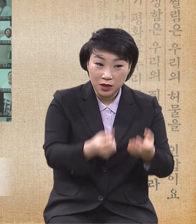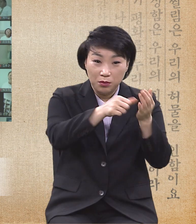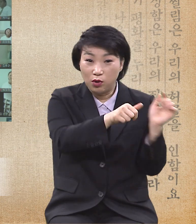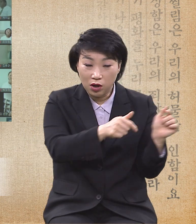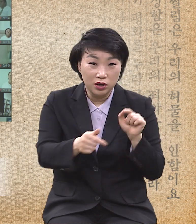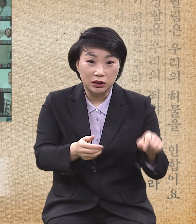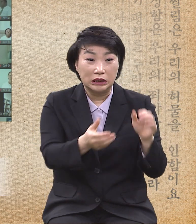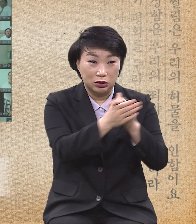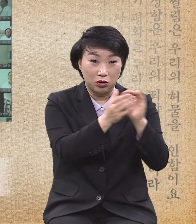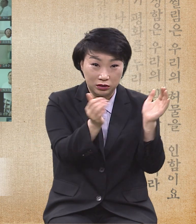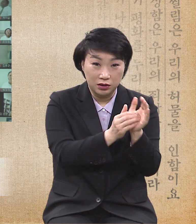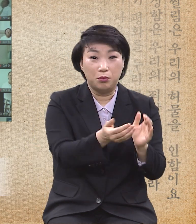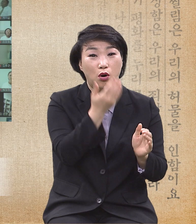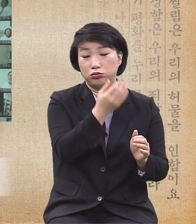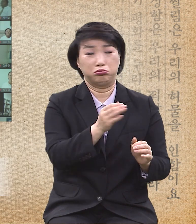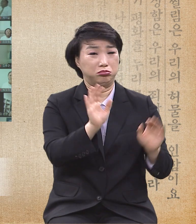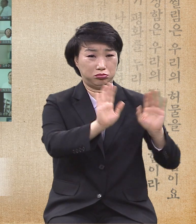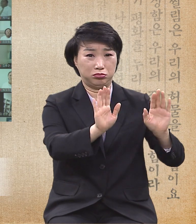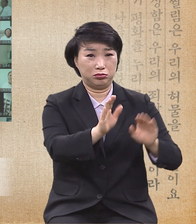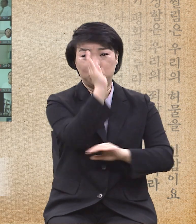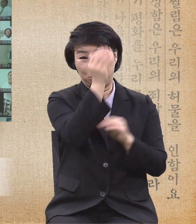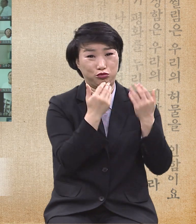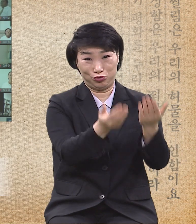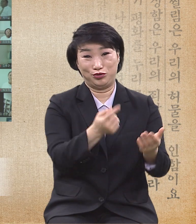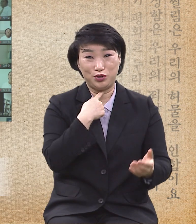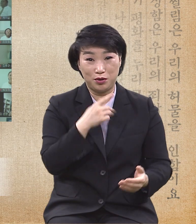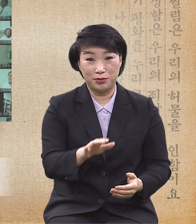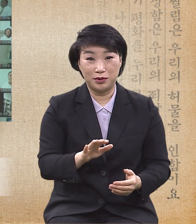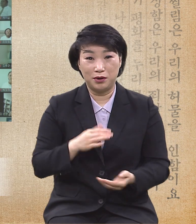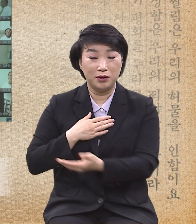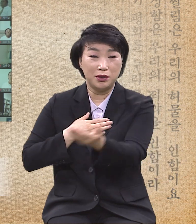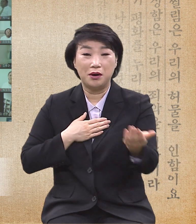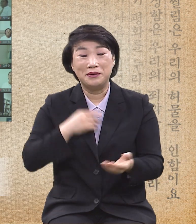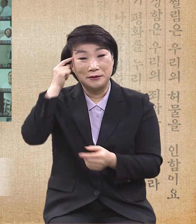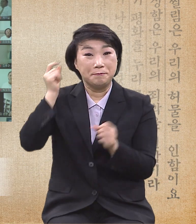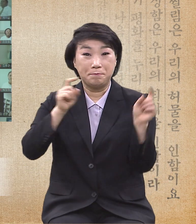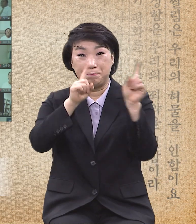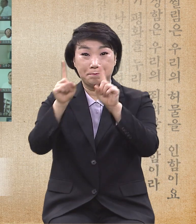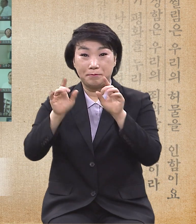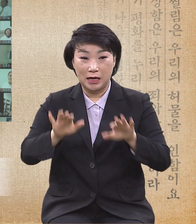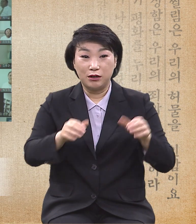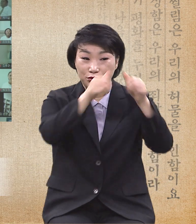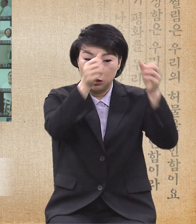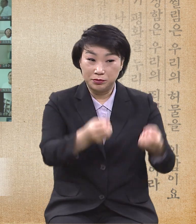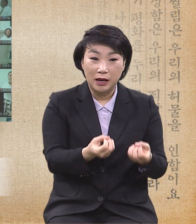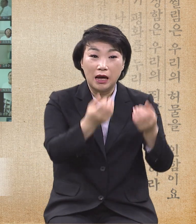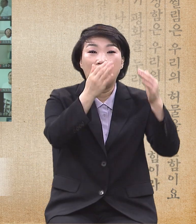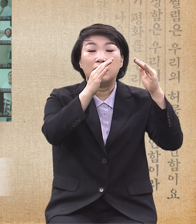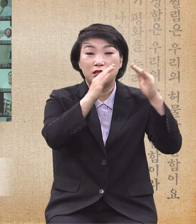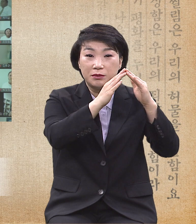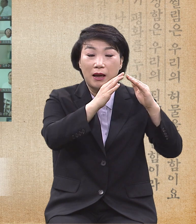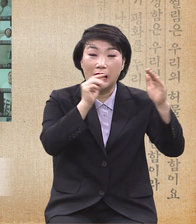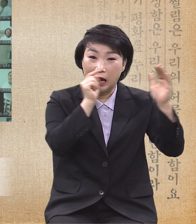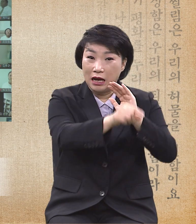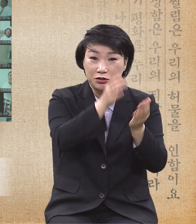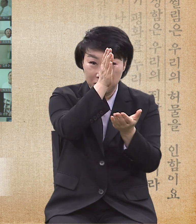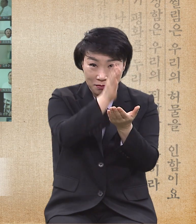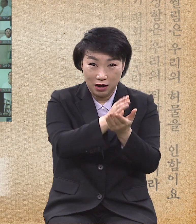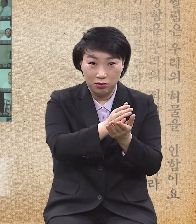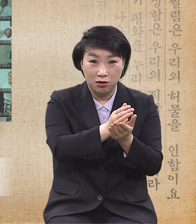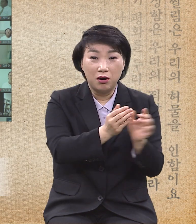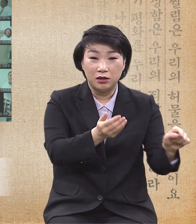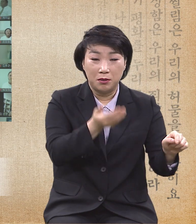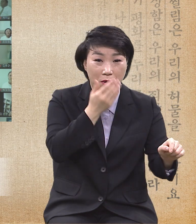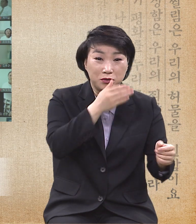없습니다. 우리는 정신 바짝 차려서 우상의 집에 갈 것도 없고 먹을